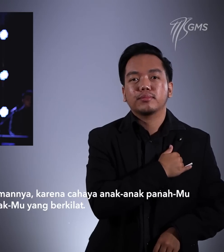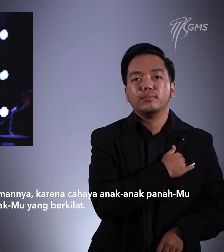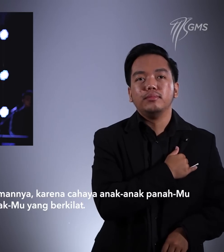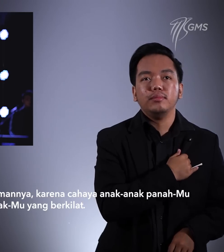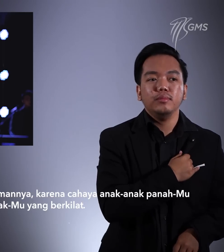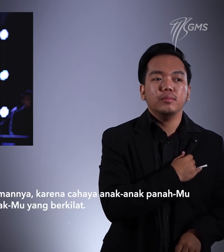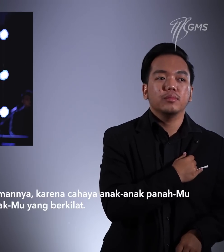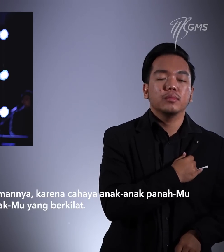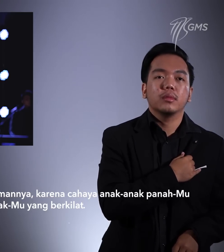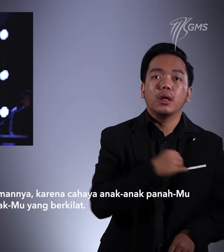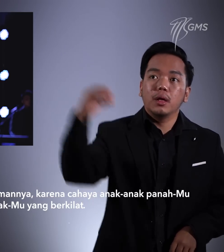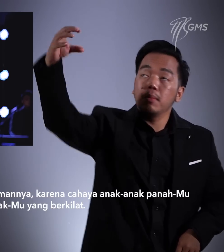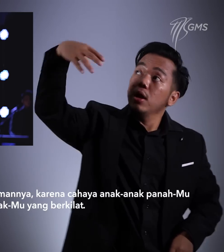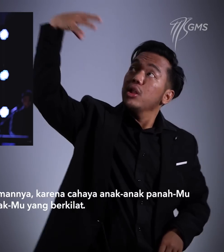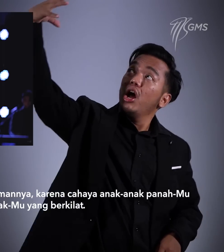tempatnya seharian.